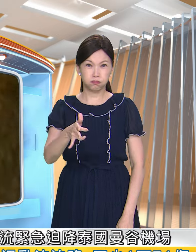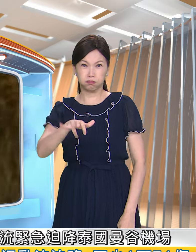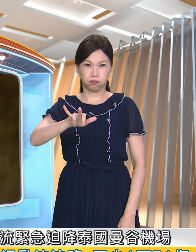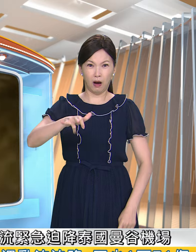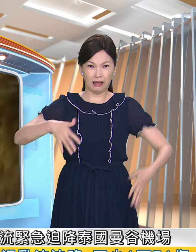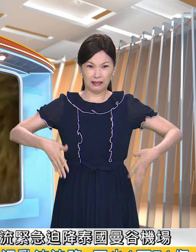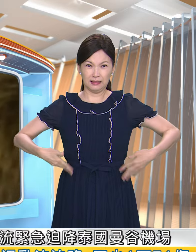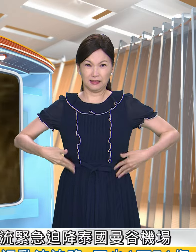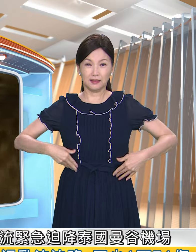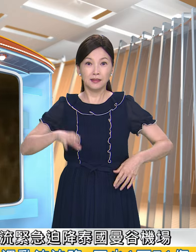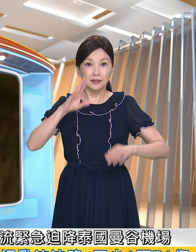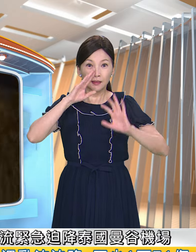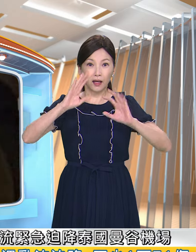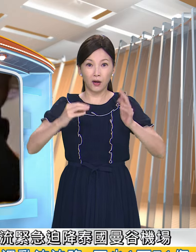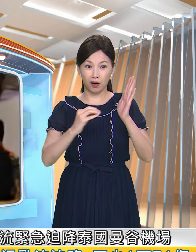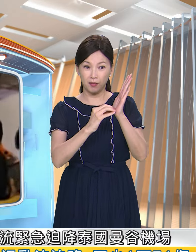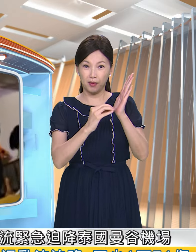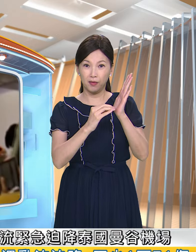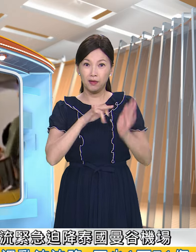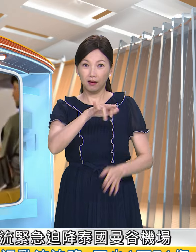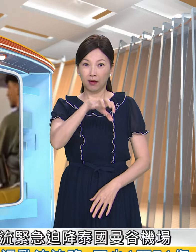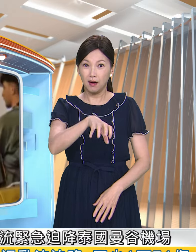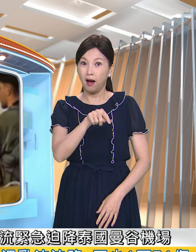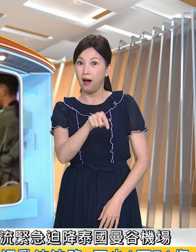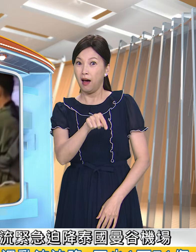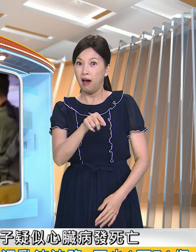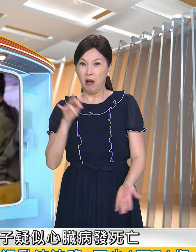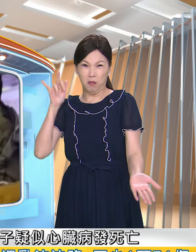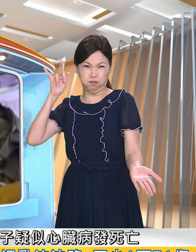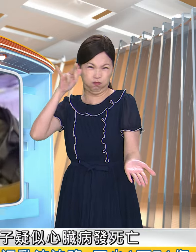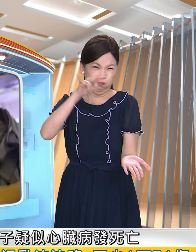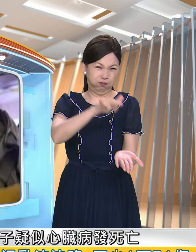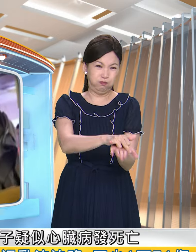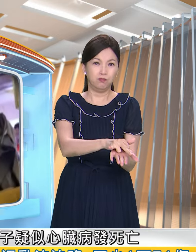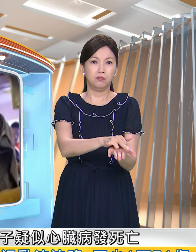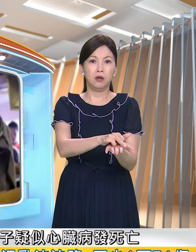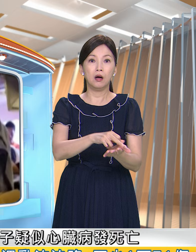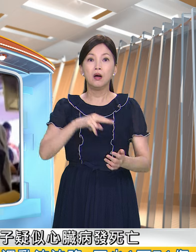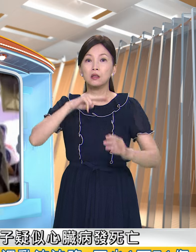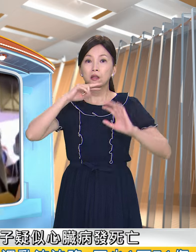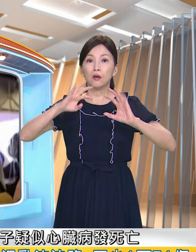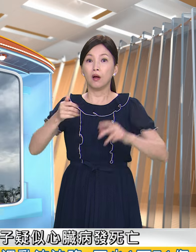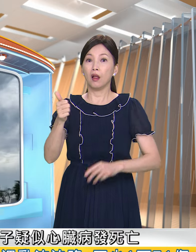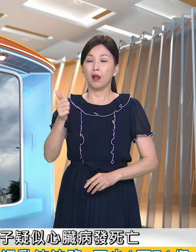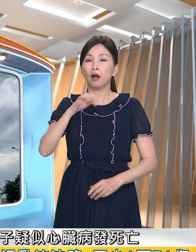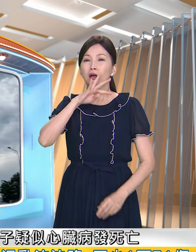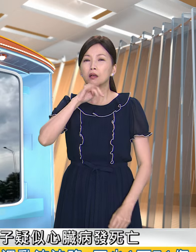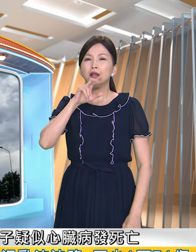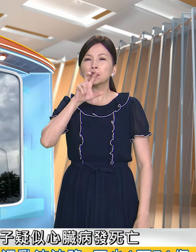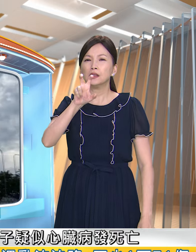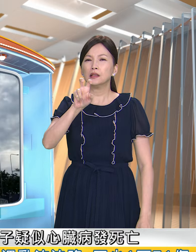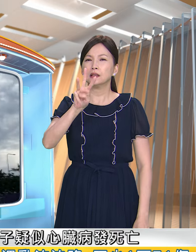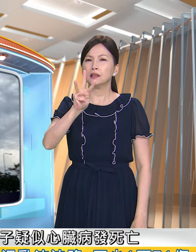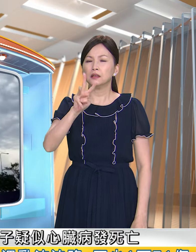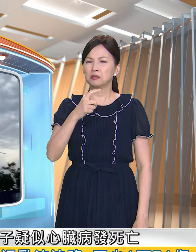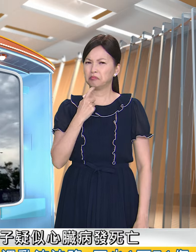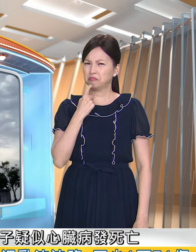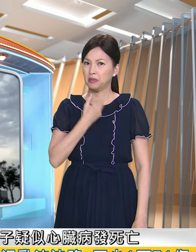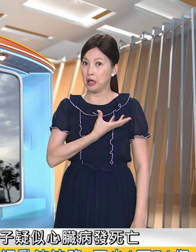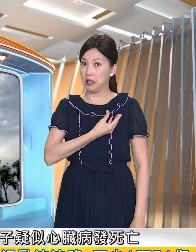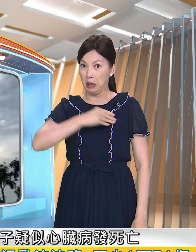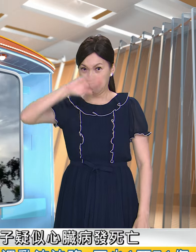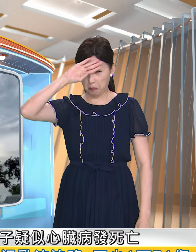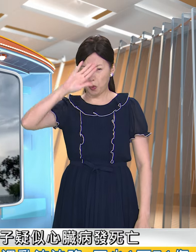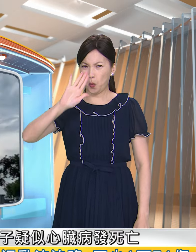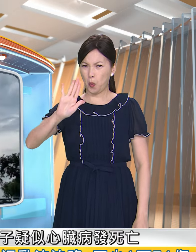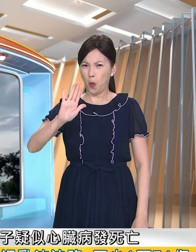降泰国曼谷机场。一名73岁英国男子疑似心脏病发